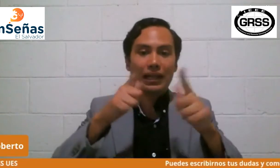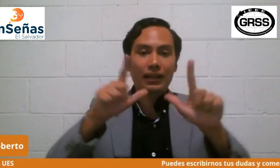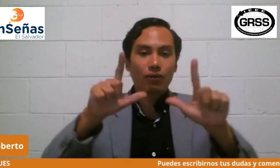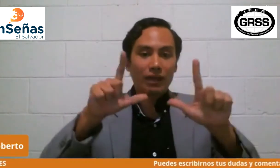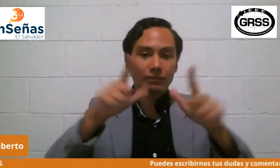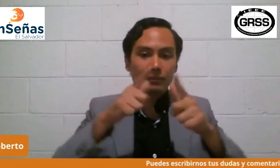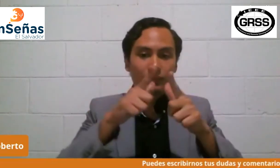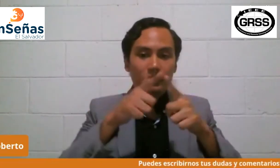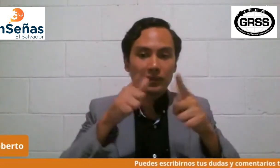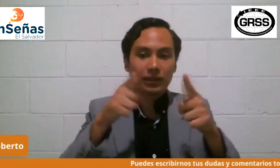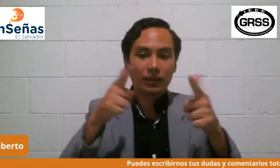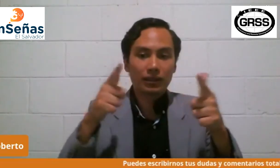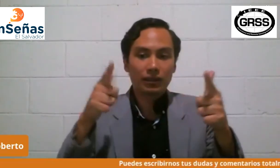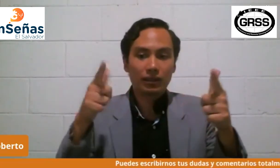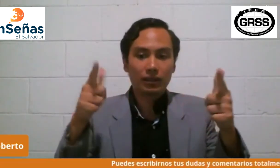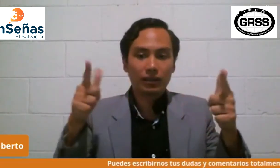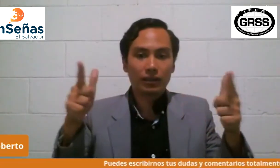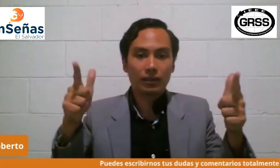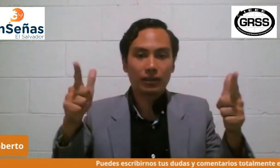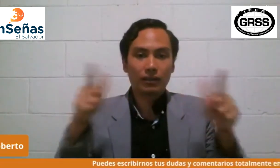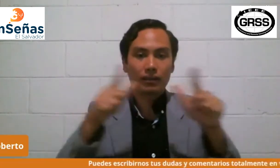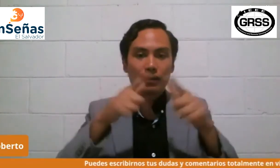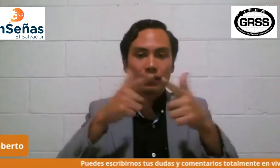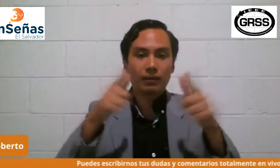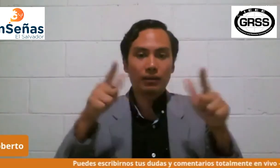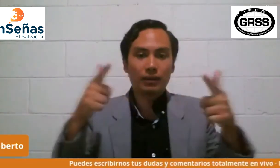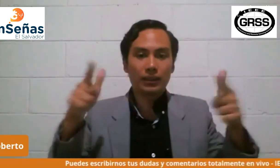la lengua